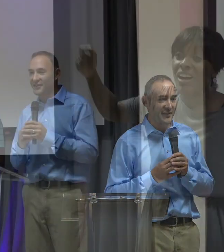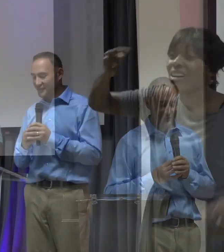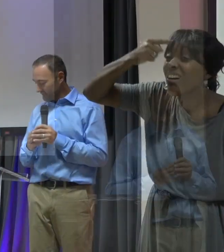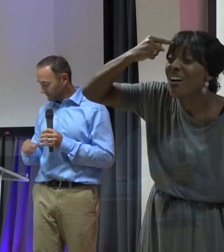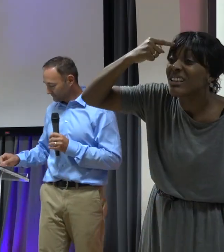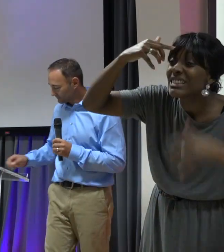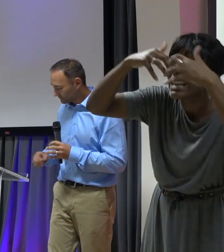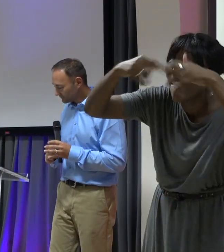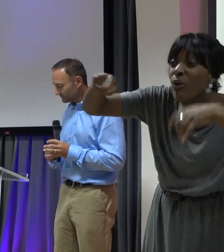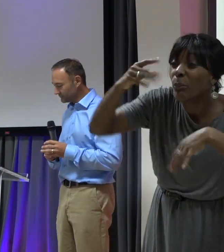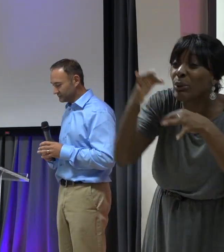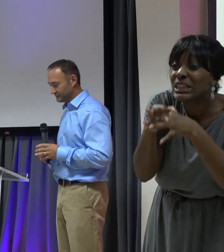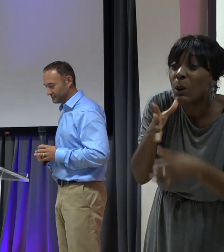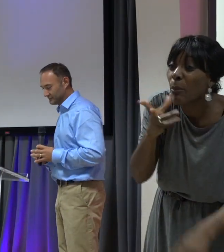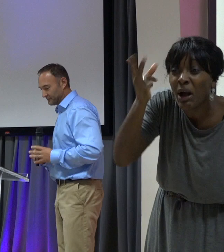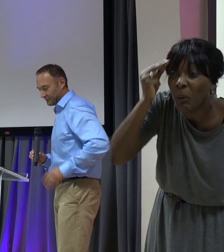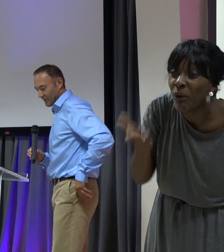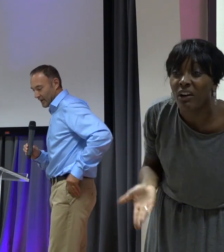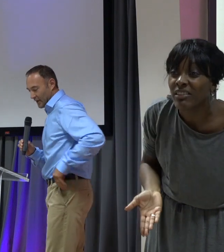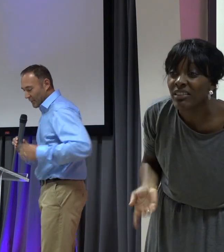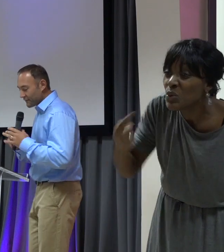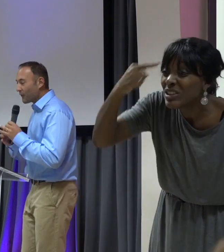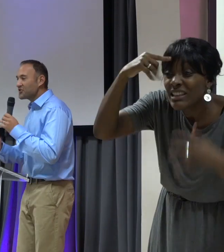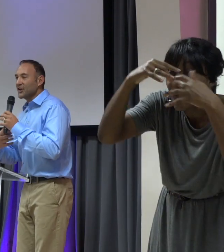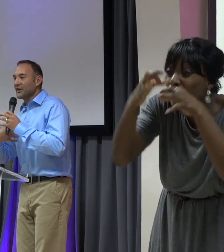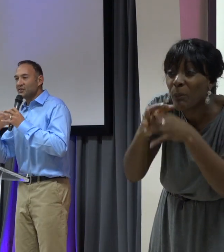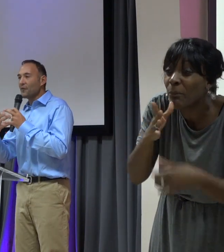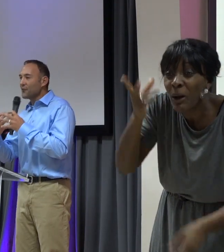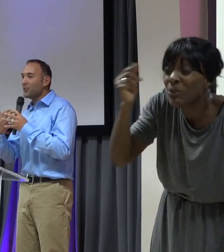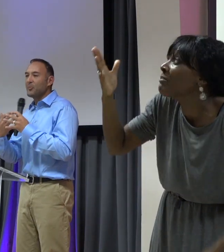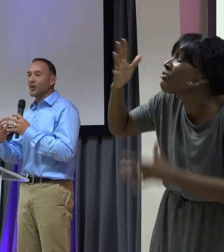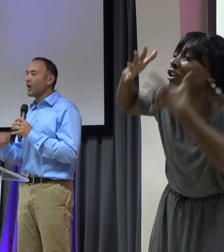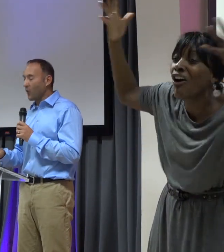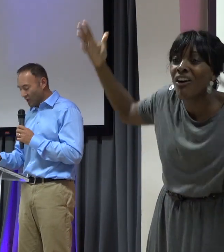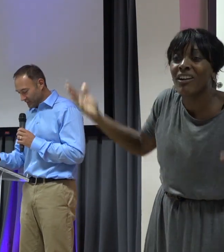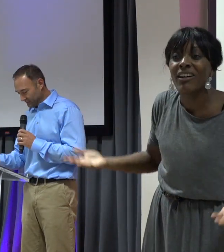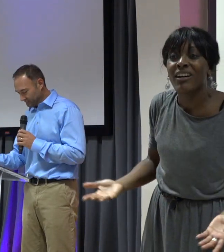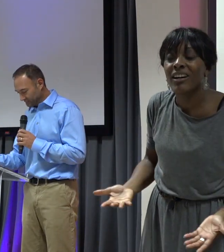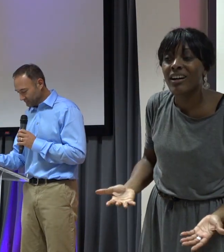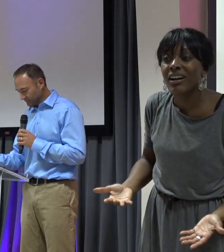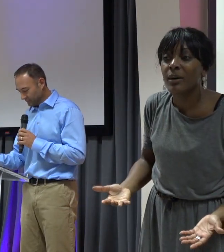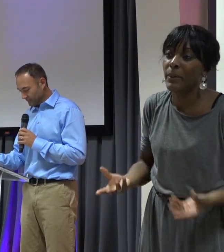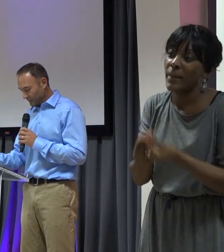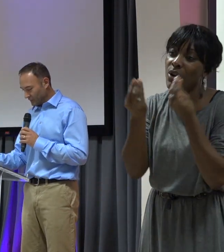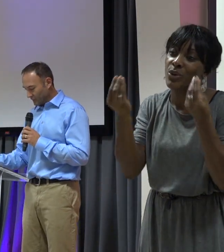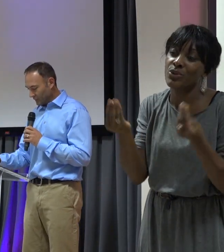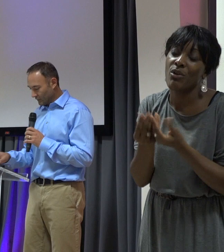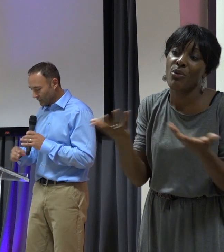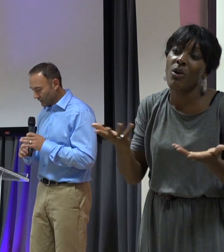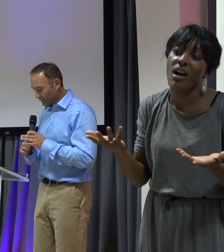comprehend. il est trop grand pour nous, pour notre compréhension. But unfortunately, so few people in our world, Mais malheureusement,